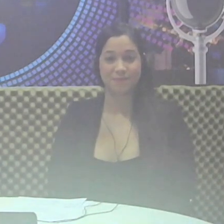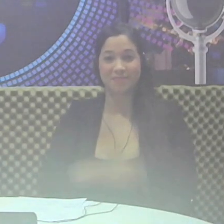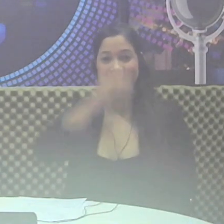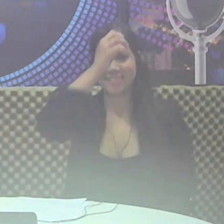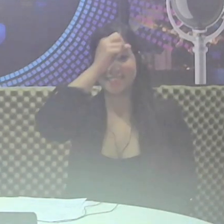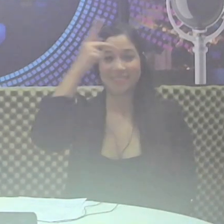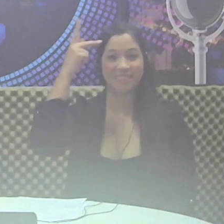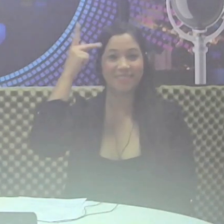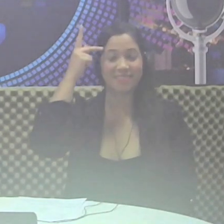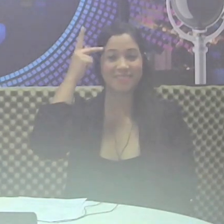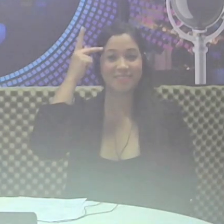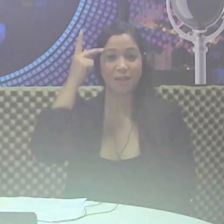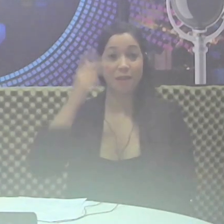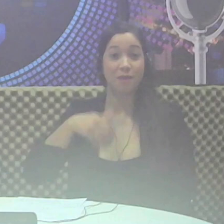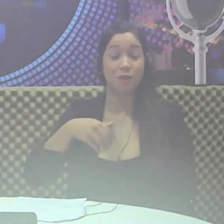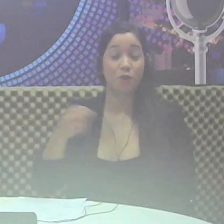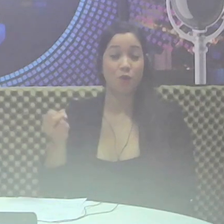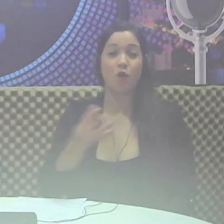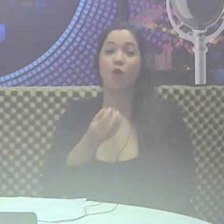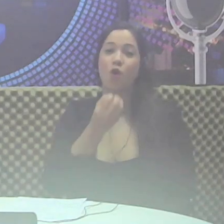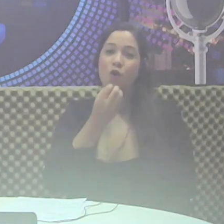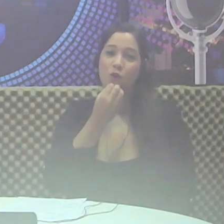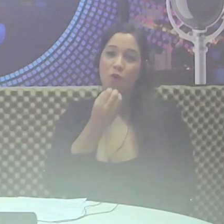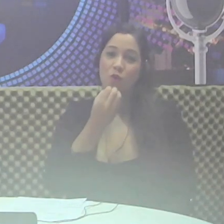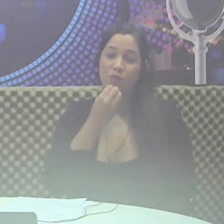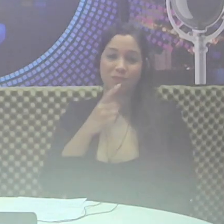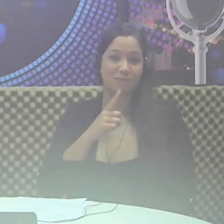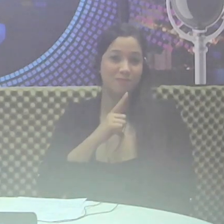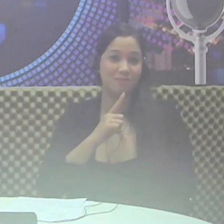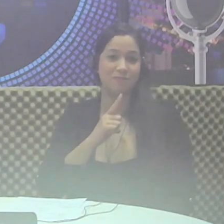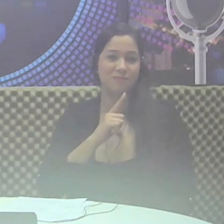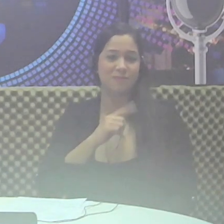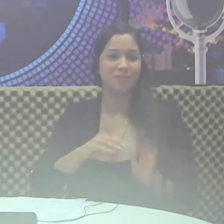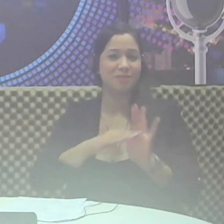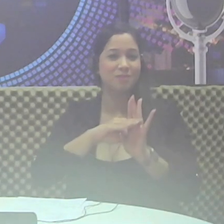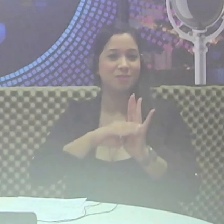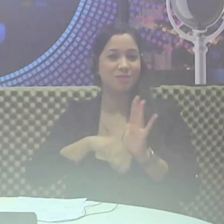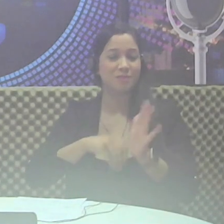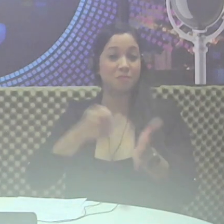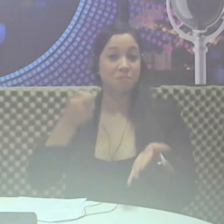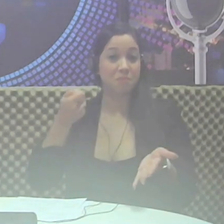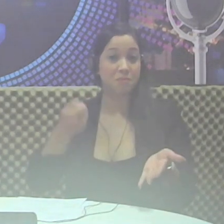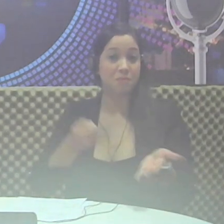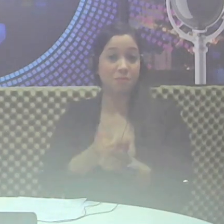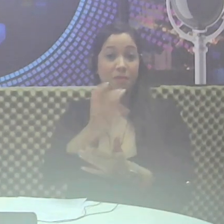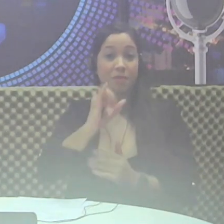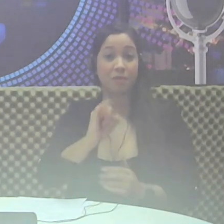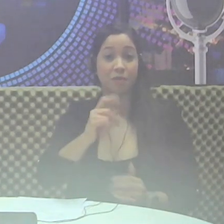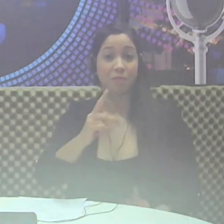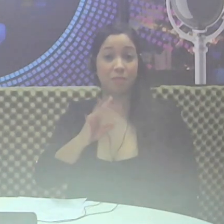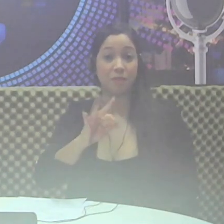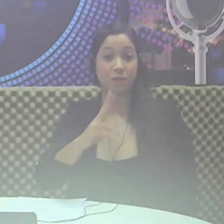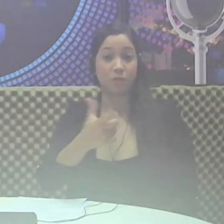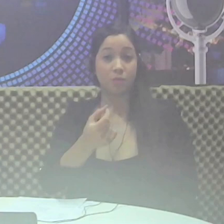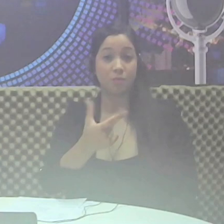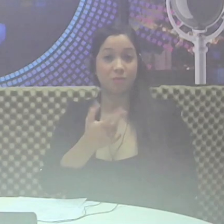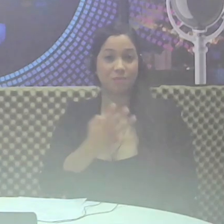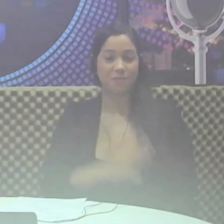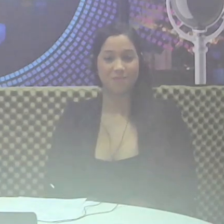Prefeitura oferece mais uma oportunidade de desconto no pagamento integral do IPTU